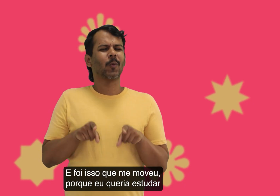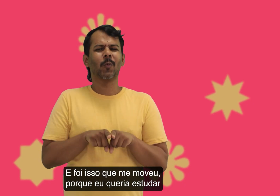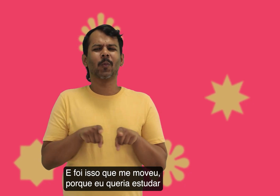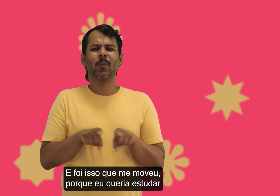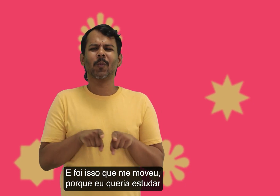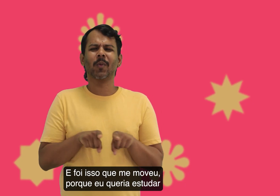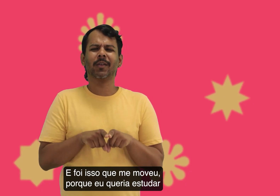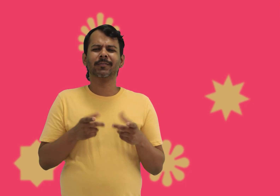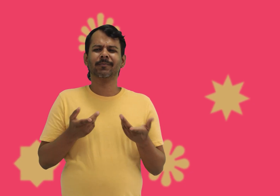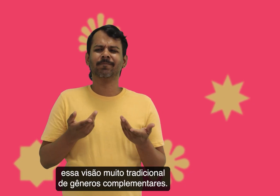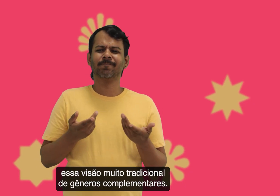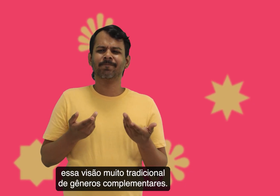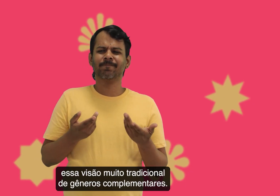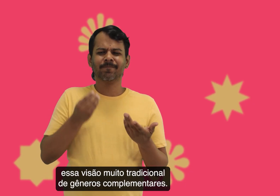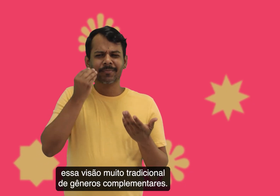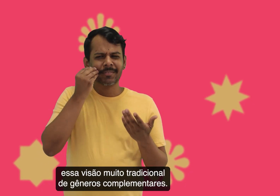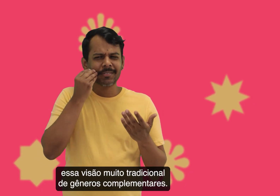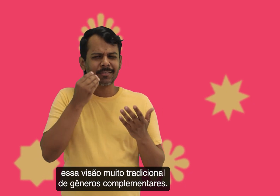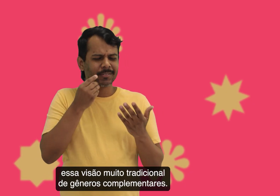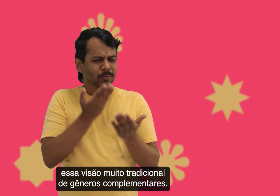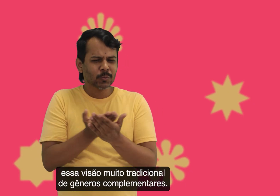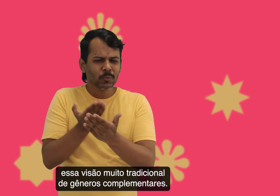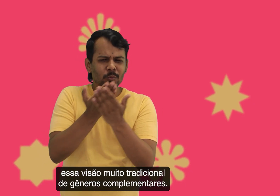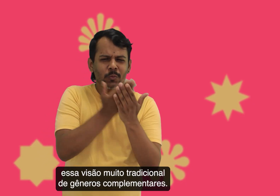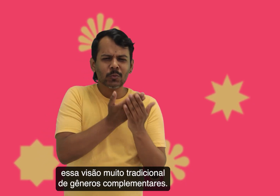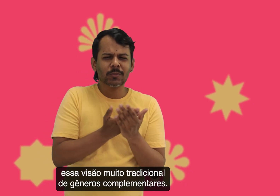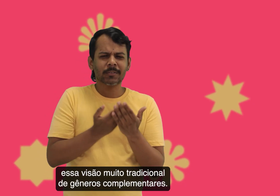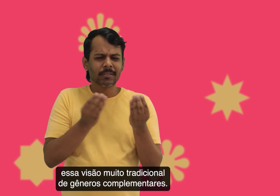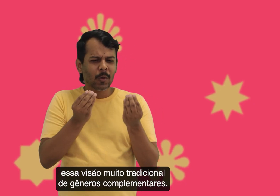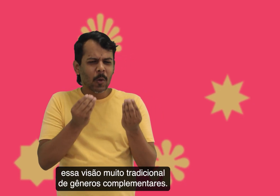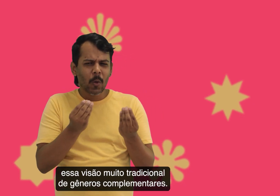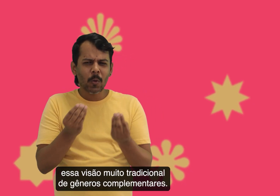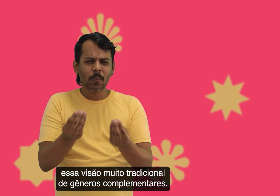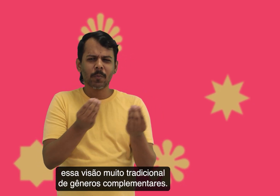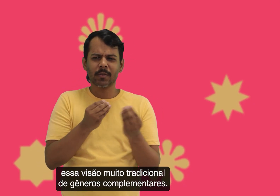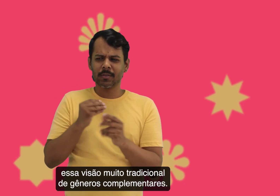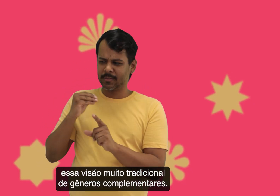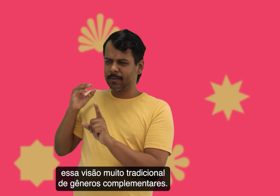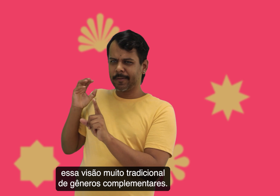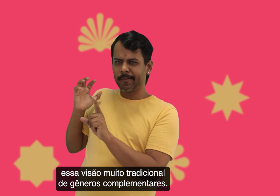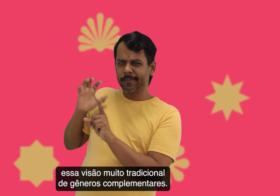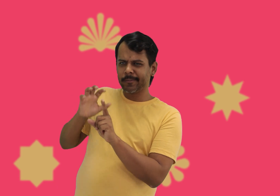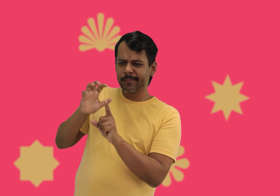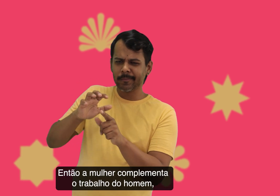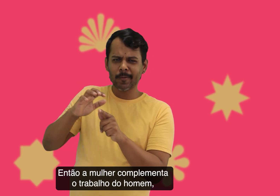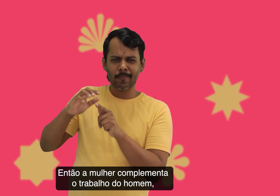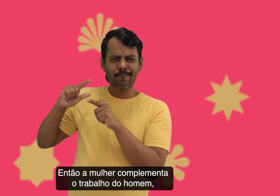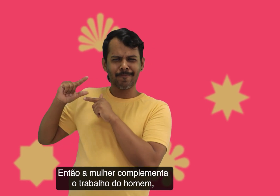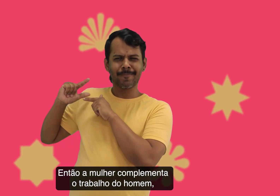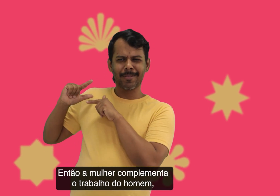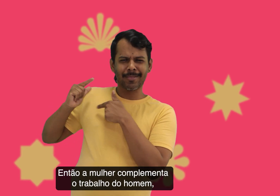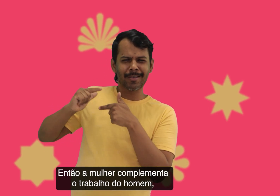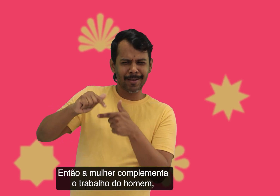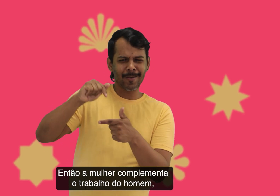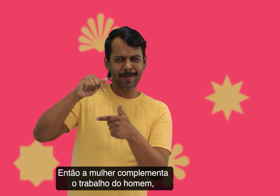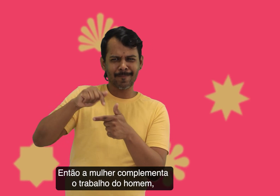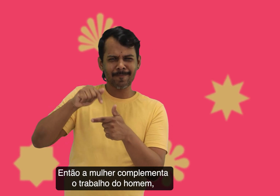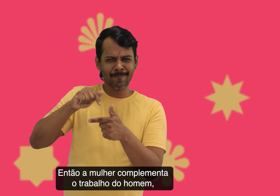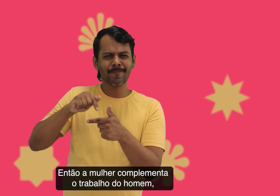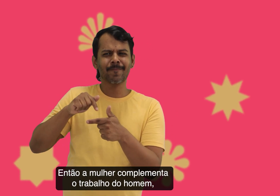eu queria estudar essa visão muito tradicional de gêneros complementares, né? Então a mulher complementa o trabalho